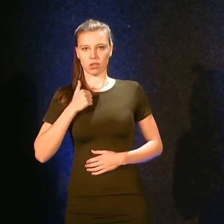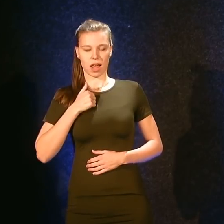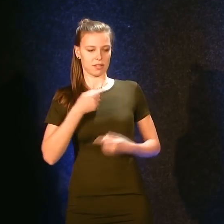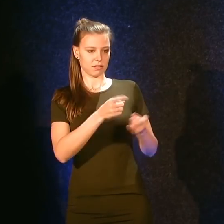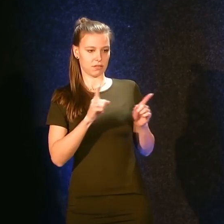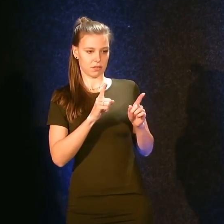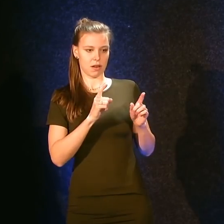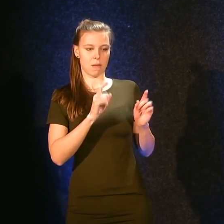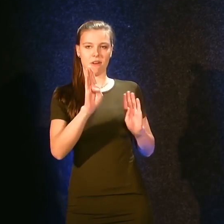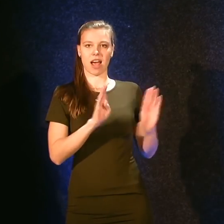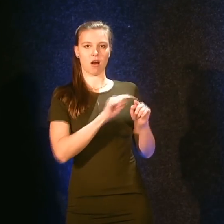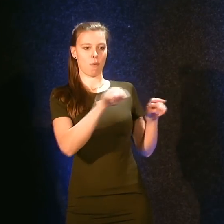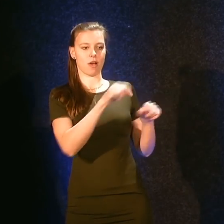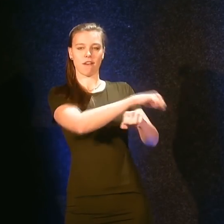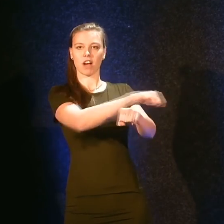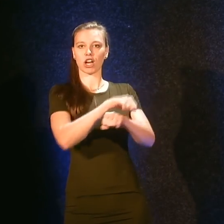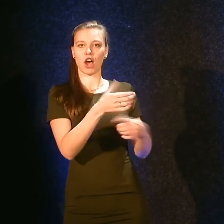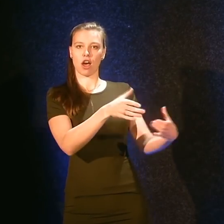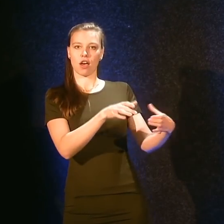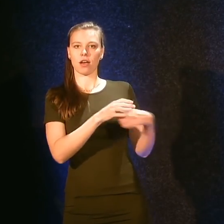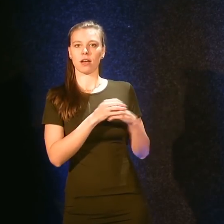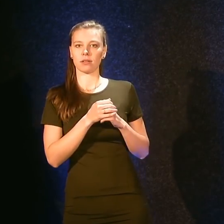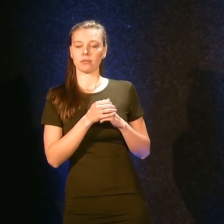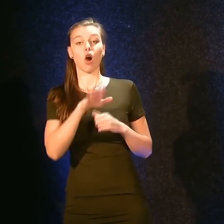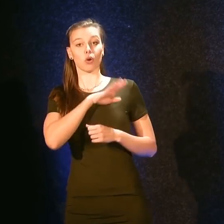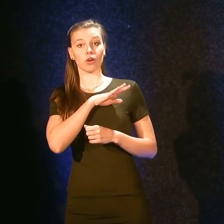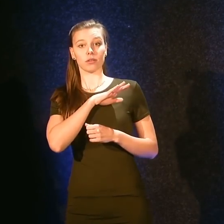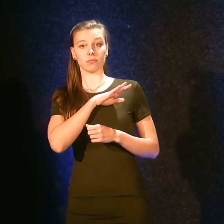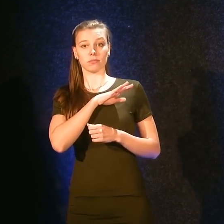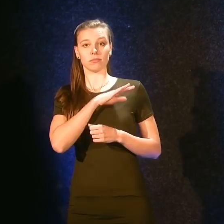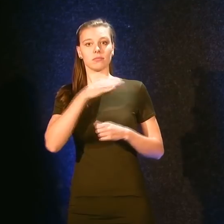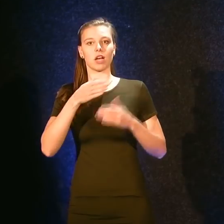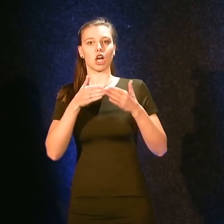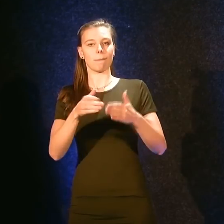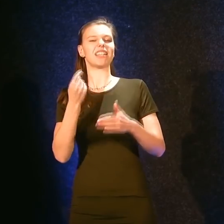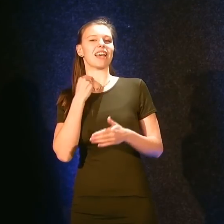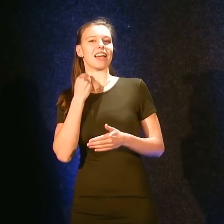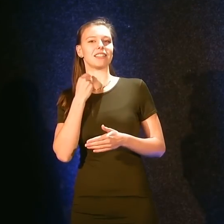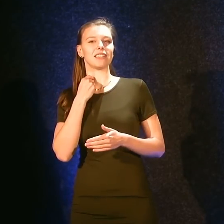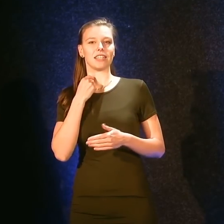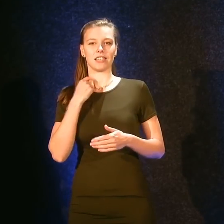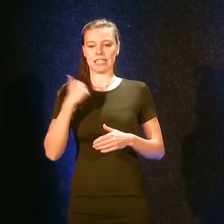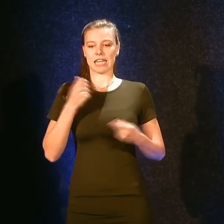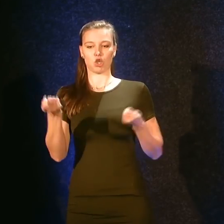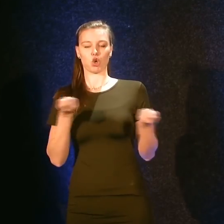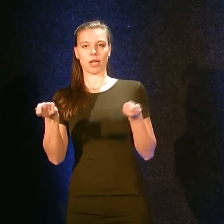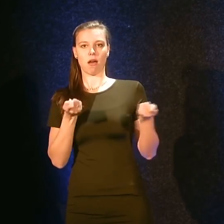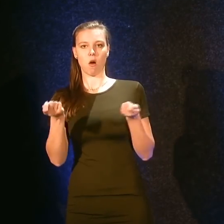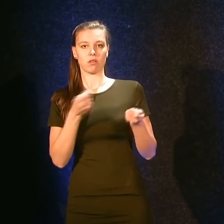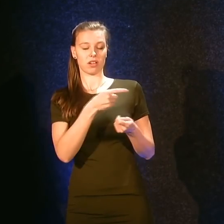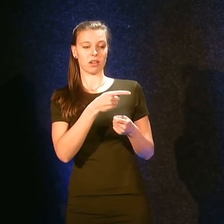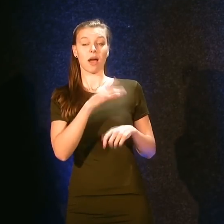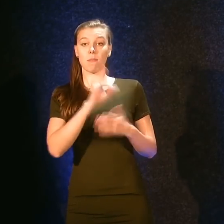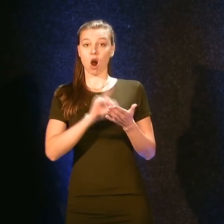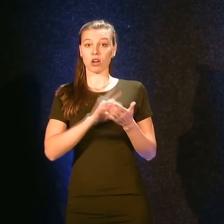te bewaken. Een kapitein, een centurio. Vaar niet uit, laten we hier blijven, zegt Paulus. Maar ja,